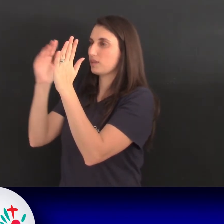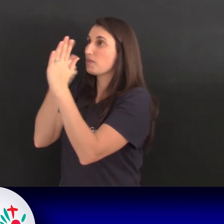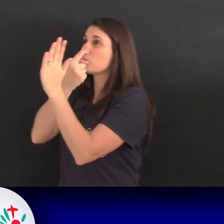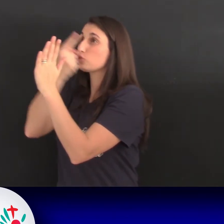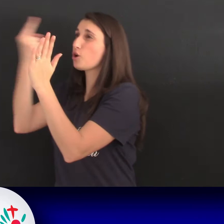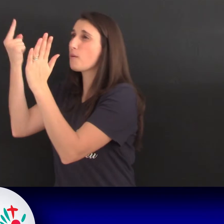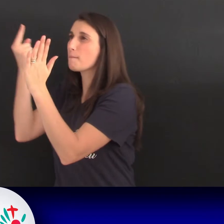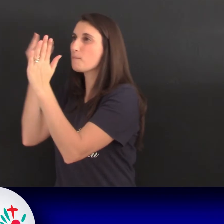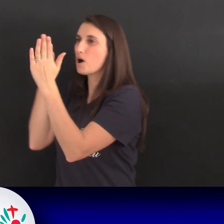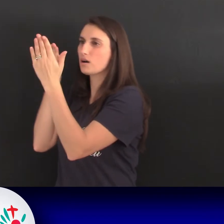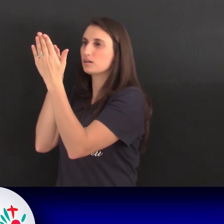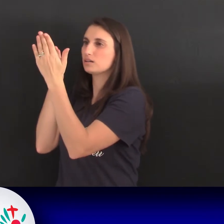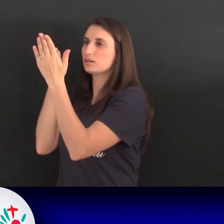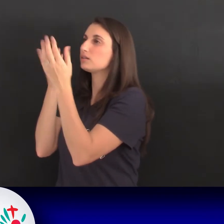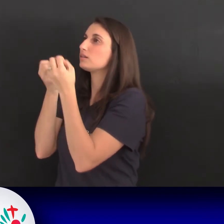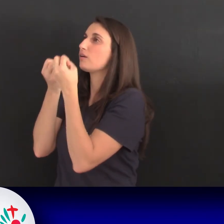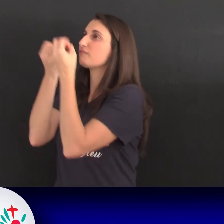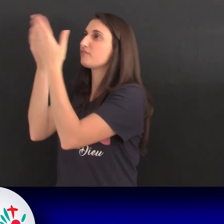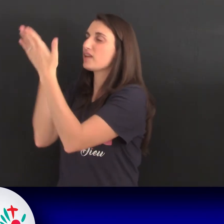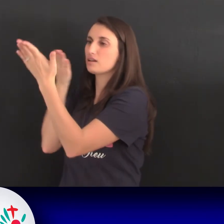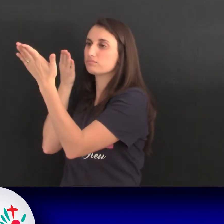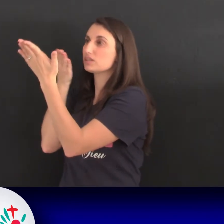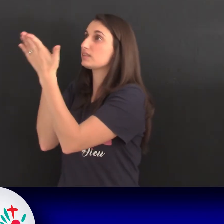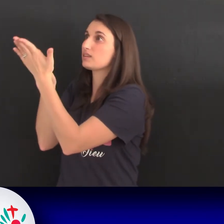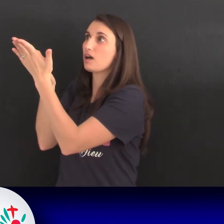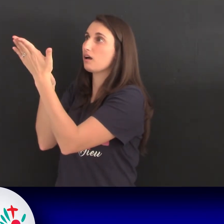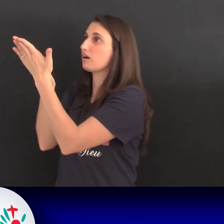pour répondre à ton